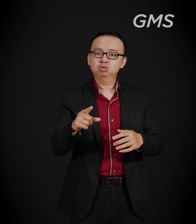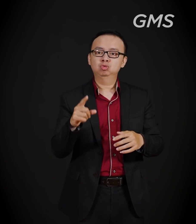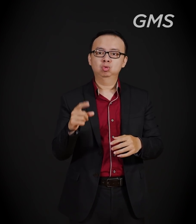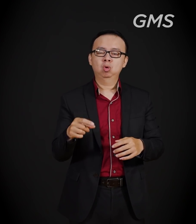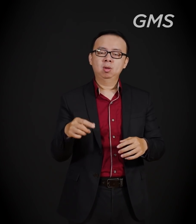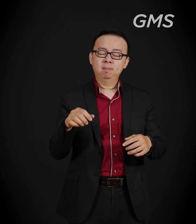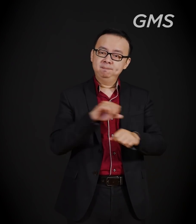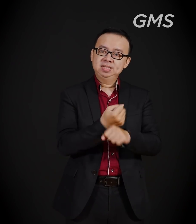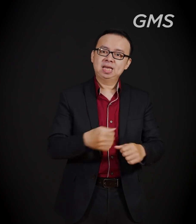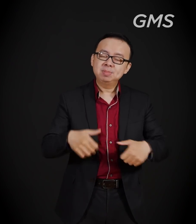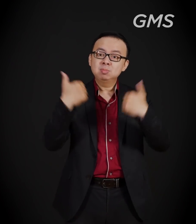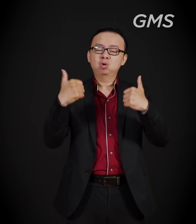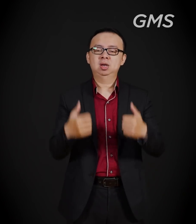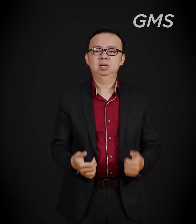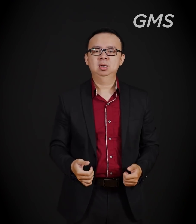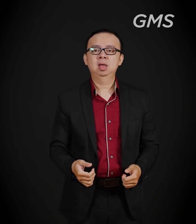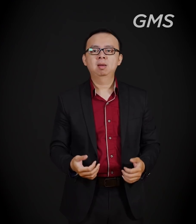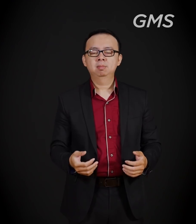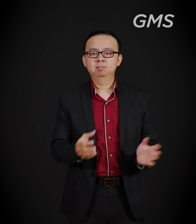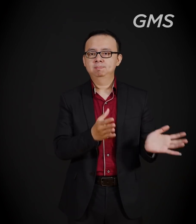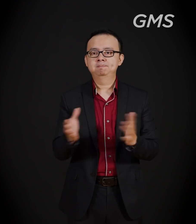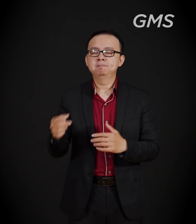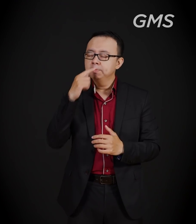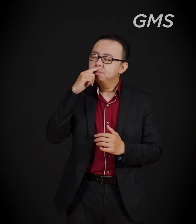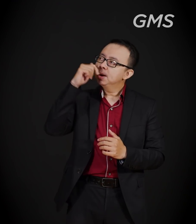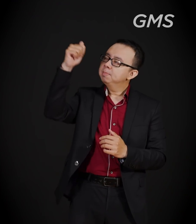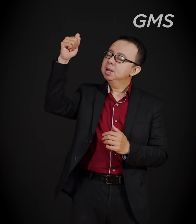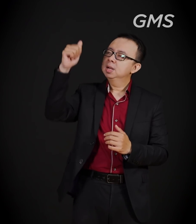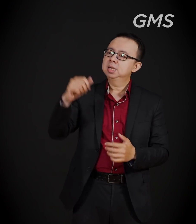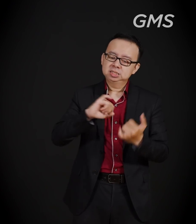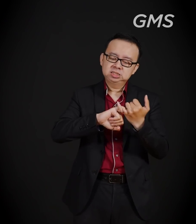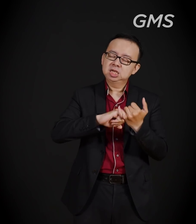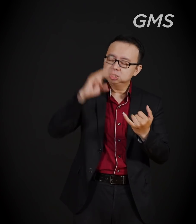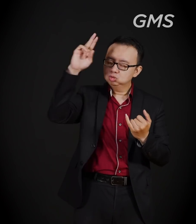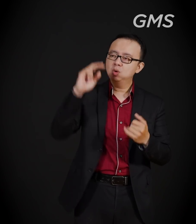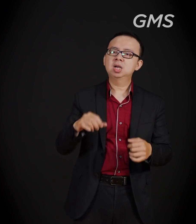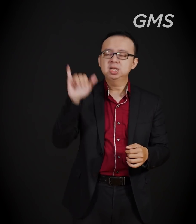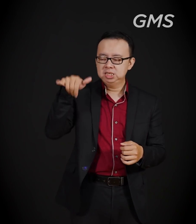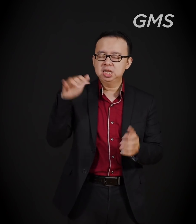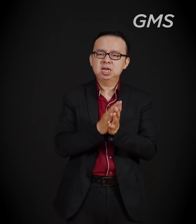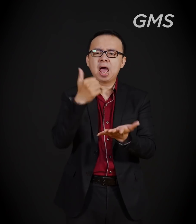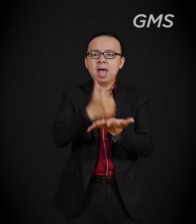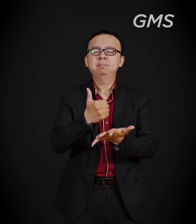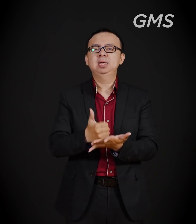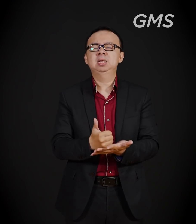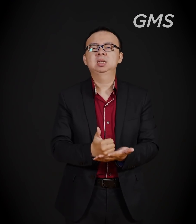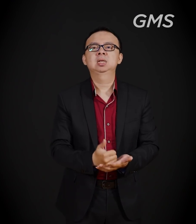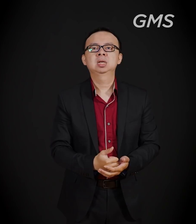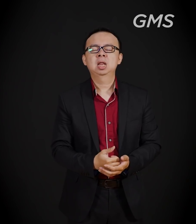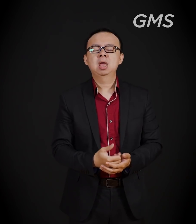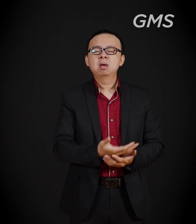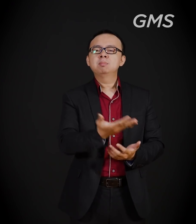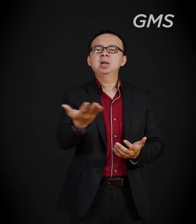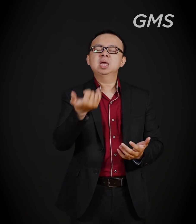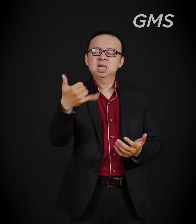akan disembuhkan. Kita beriman. Bapa, janjimu ya dan amin. Firman-Mu berkata tanda-tanda ini akan menyertai orang percaya bahwa mereka tumpang tangan